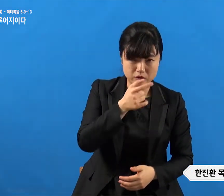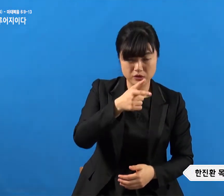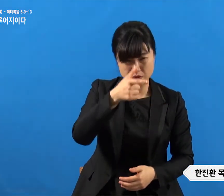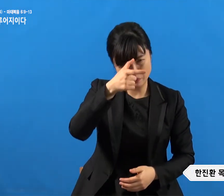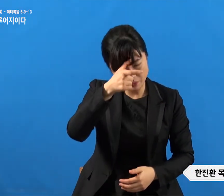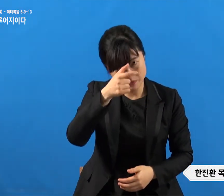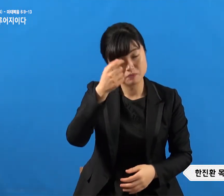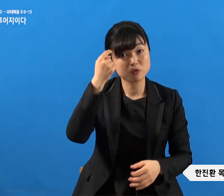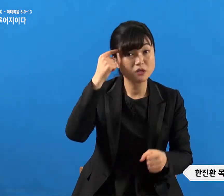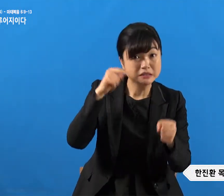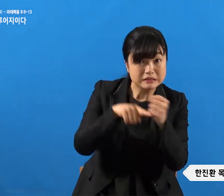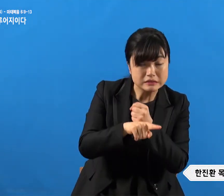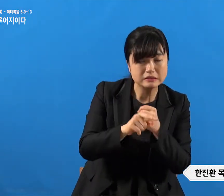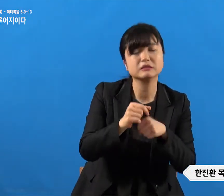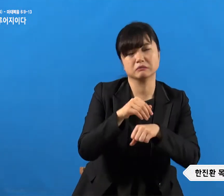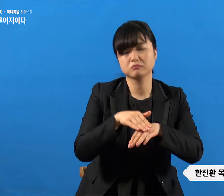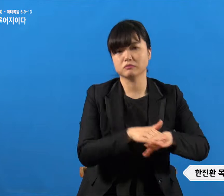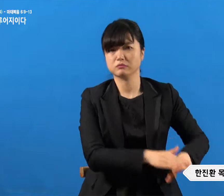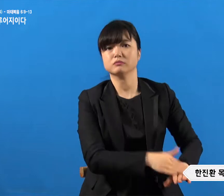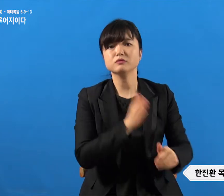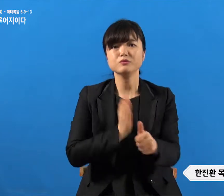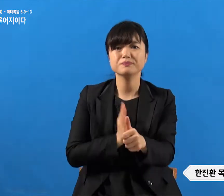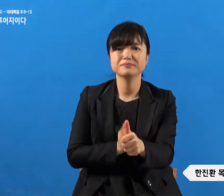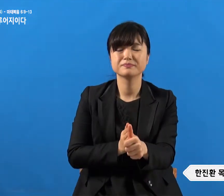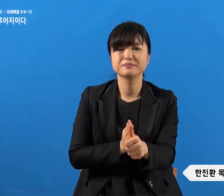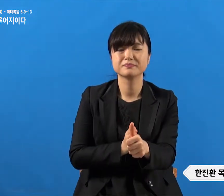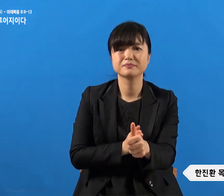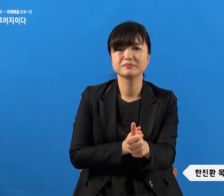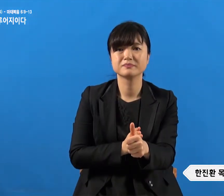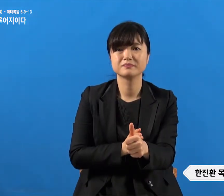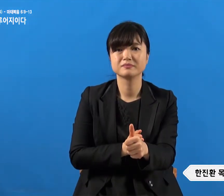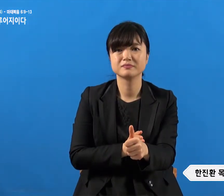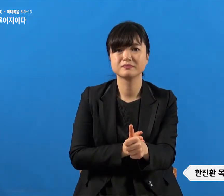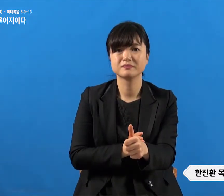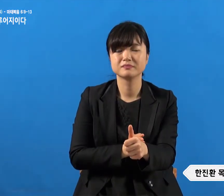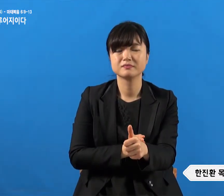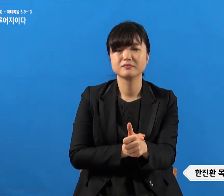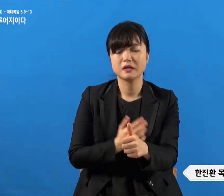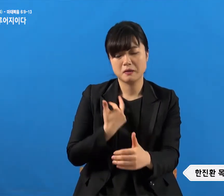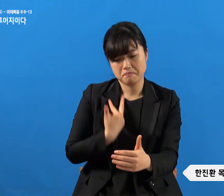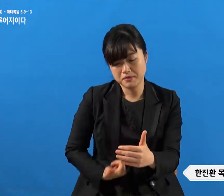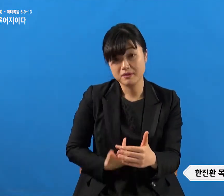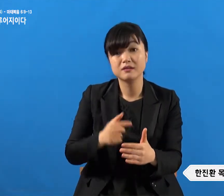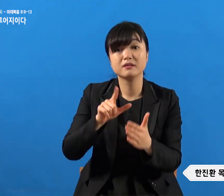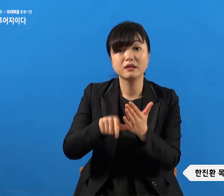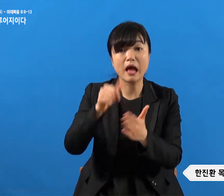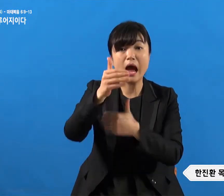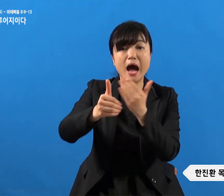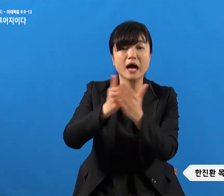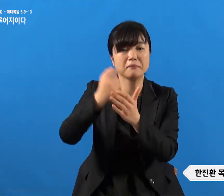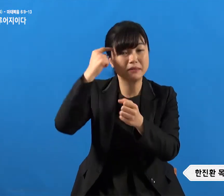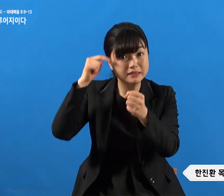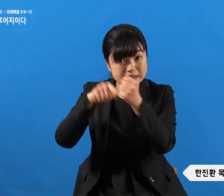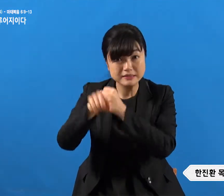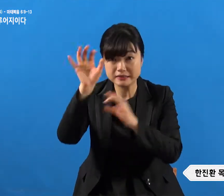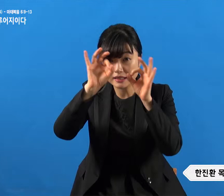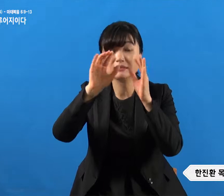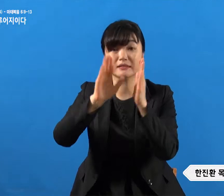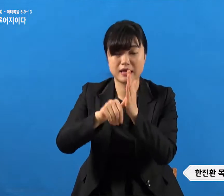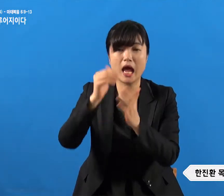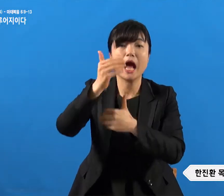내려놓으십시오. 내 뜻을 먼저 내려놓고 그렇게 빈 마음으로 하나님의 뜻을 찾을